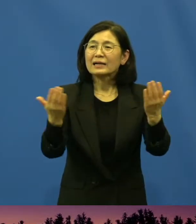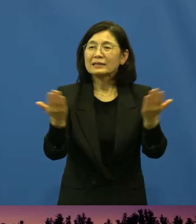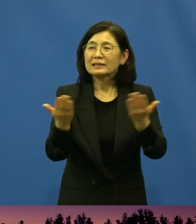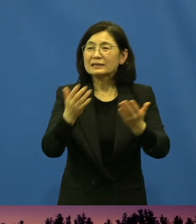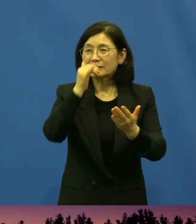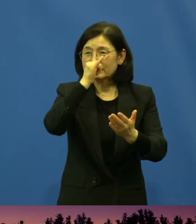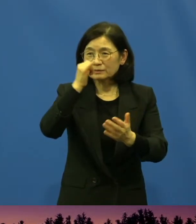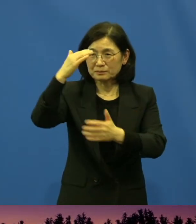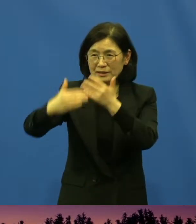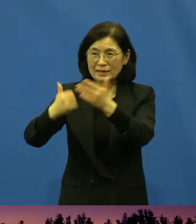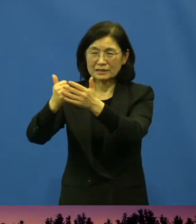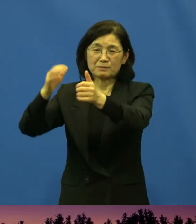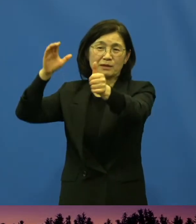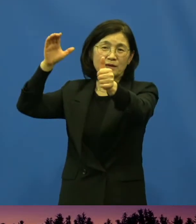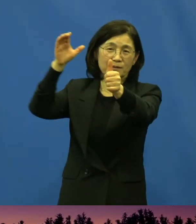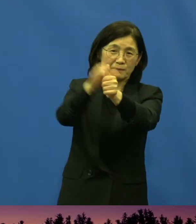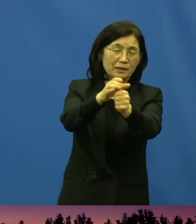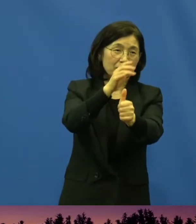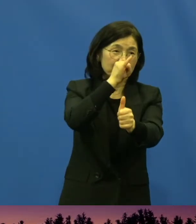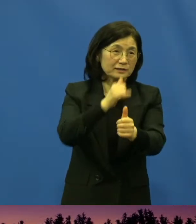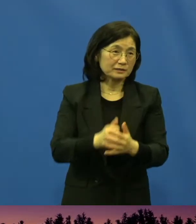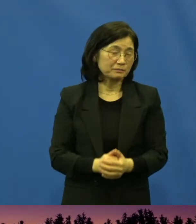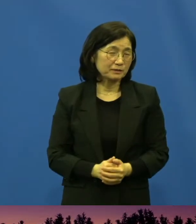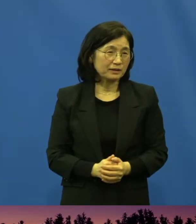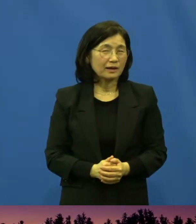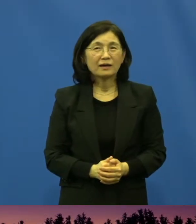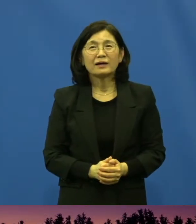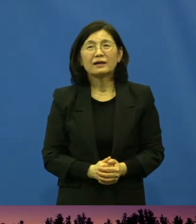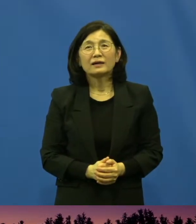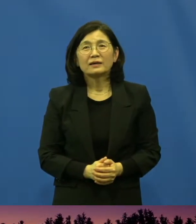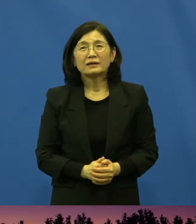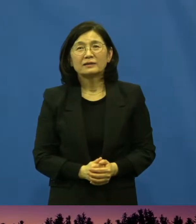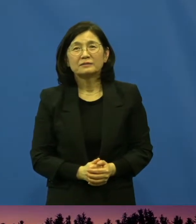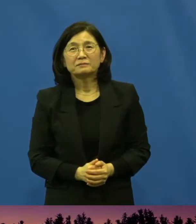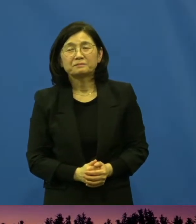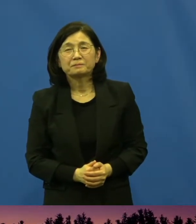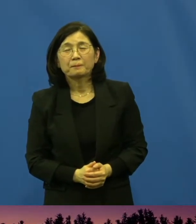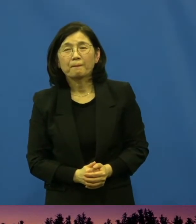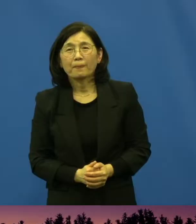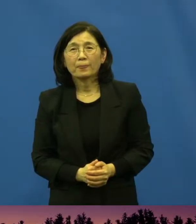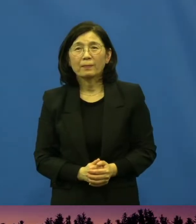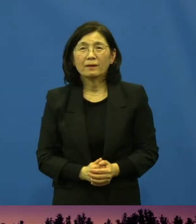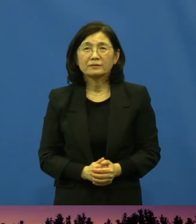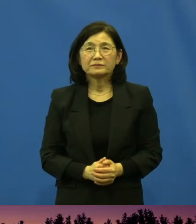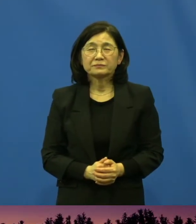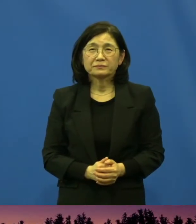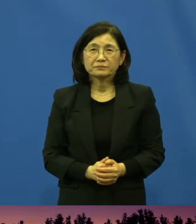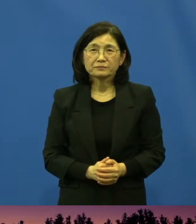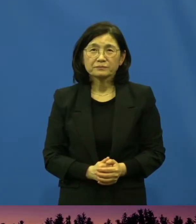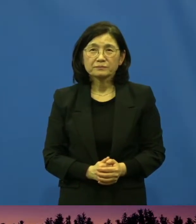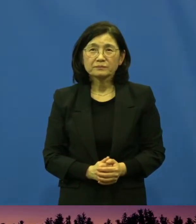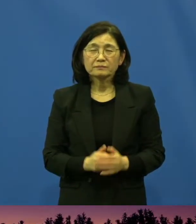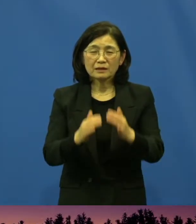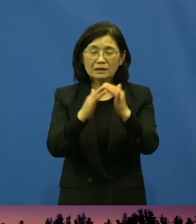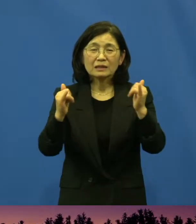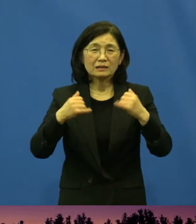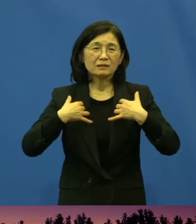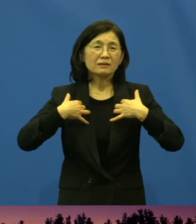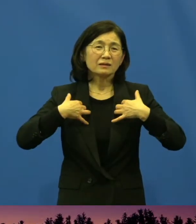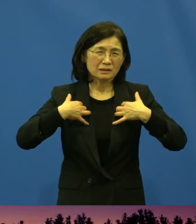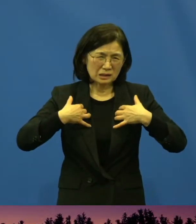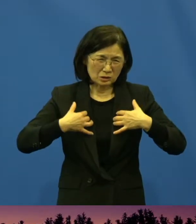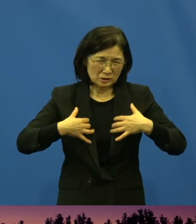여러분, 이기적인 삶을 내가 살고 싶어서 사는 게 아니에요. 나 하나도 추스리지 못하면 이기적일 수밖에 없는 거예요.